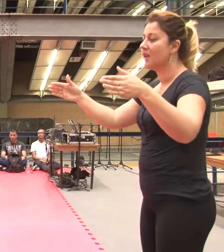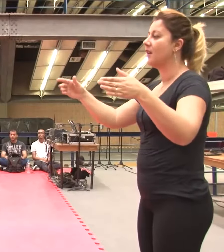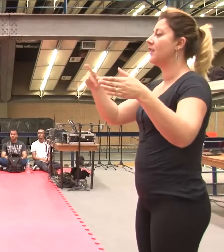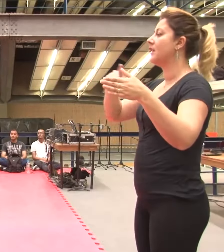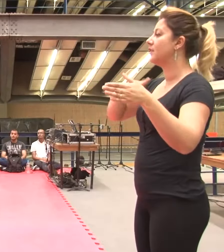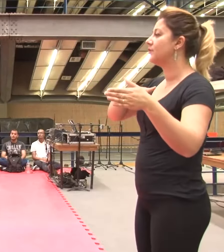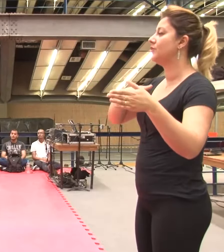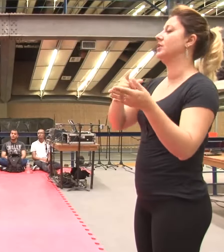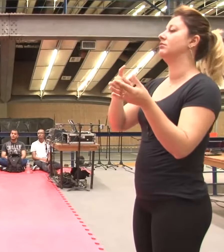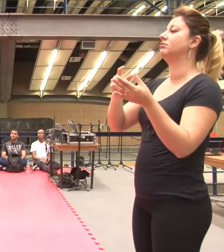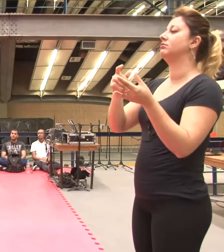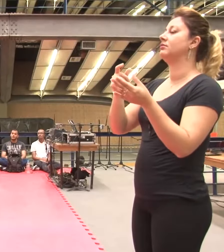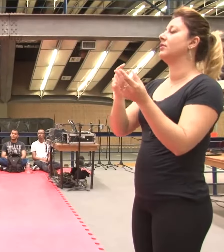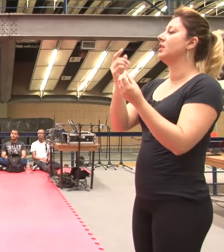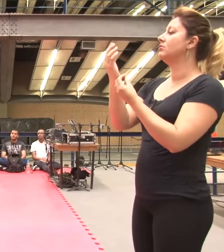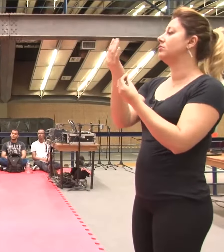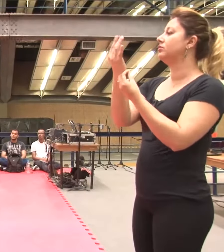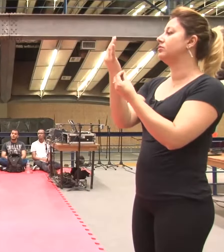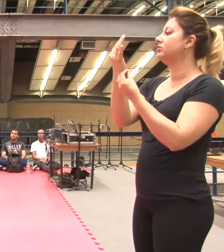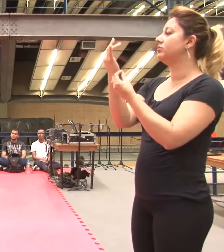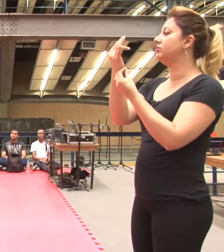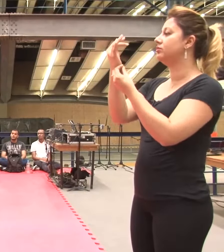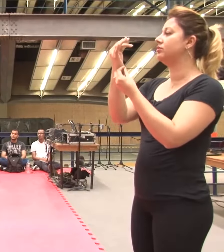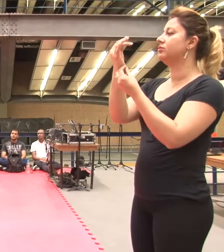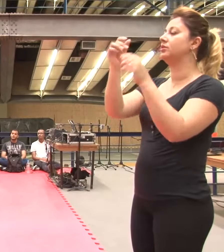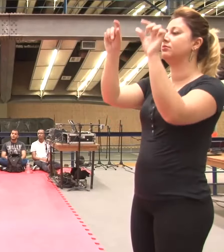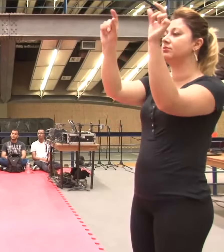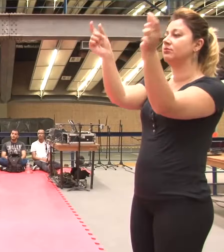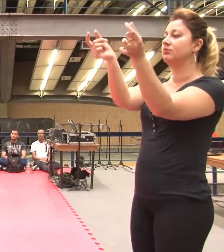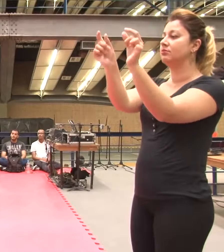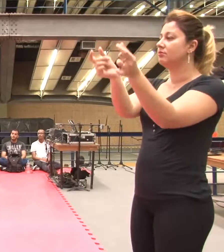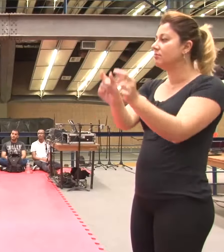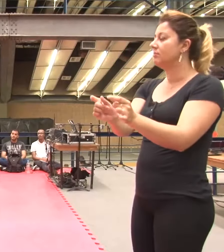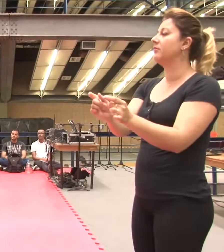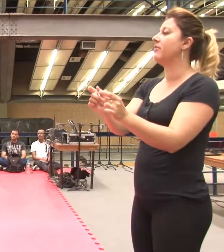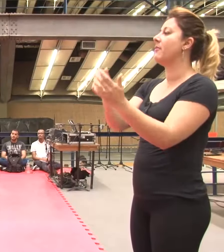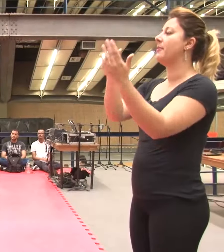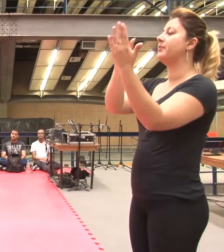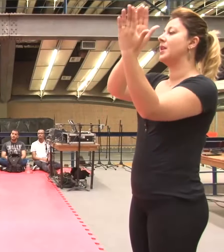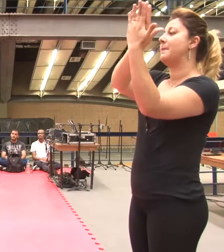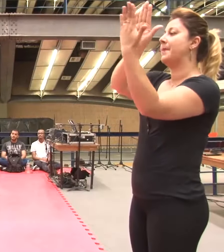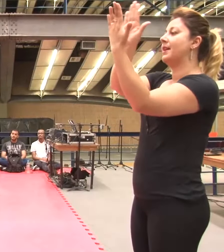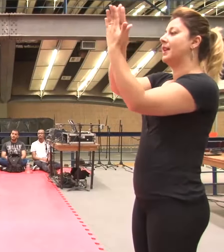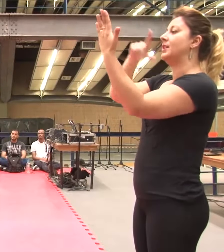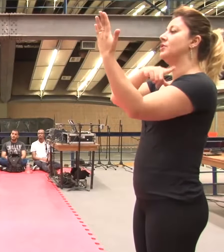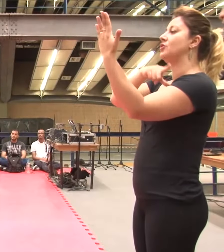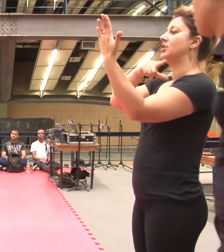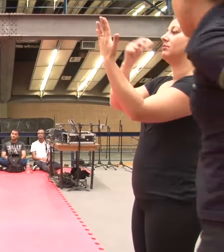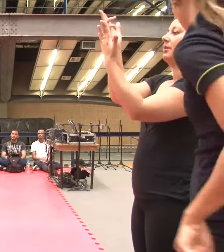do candelabro, do papel de parede que está meio gasto, que faz pequenas